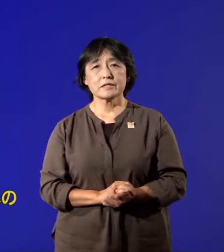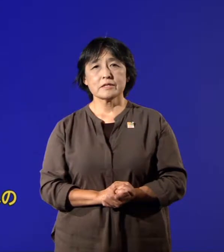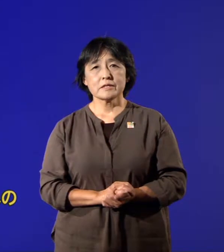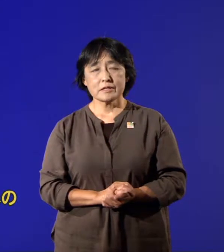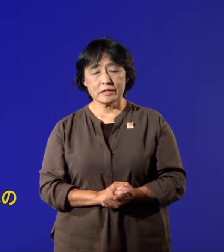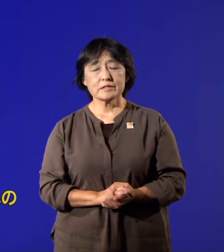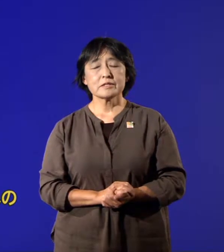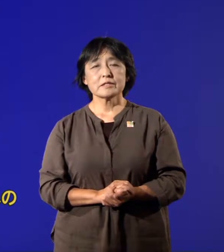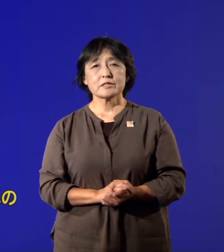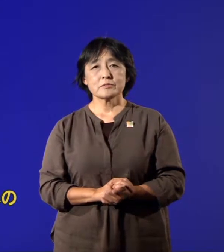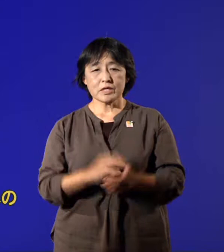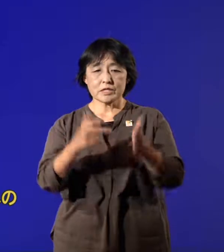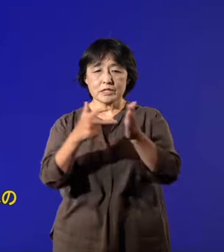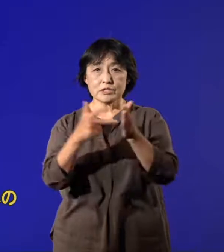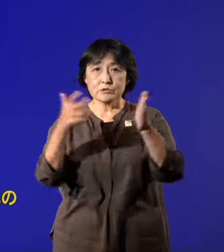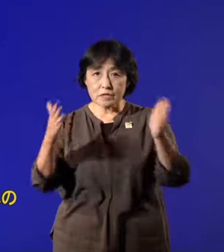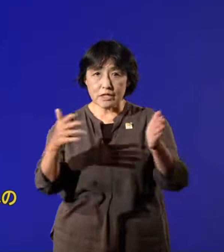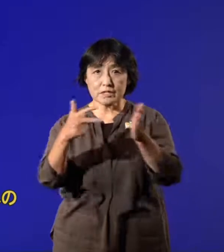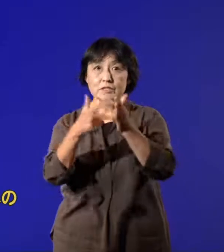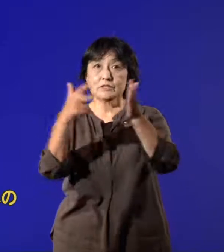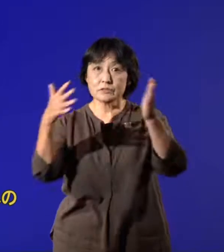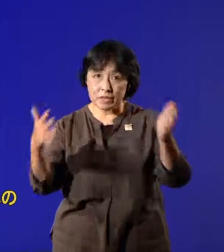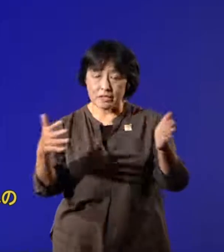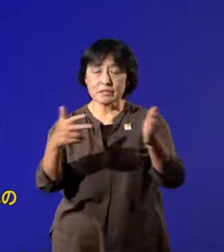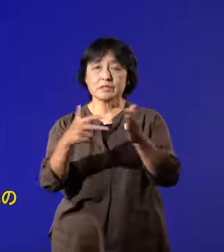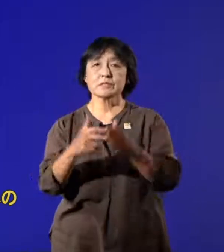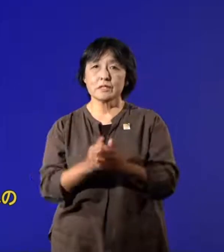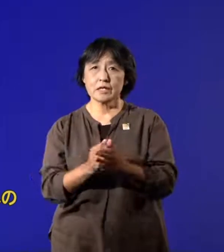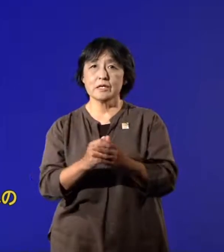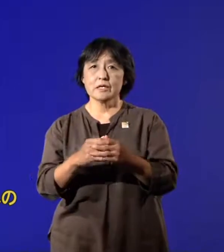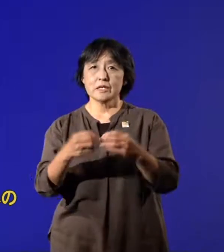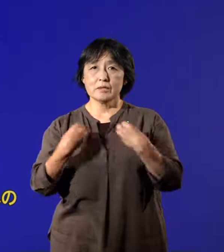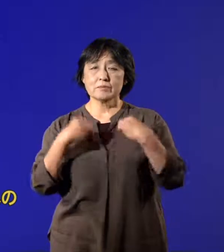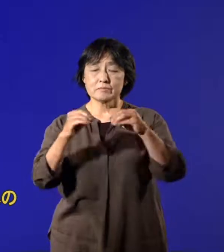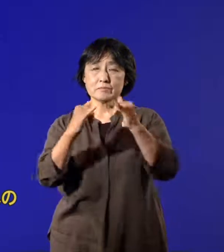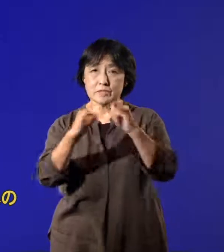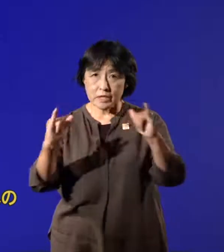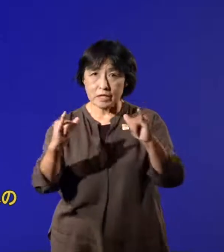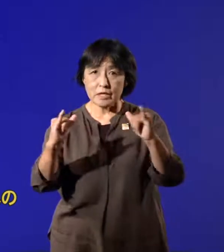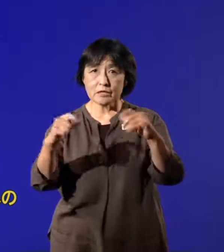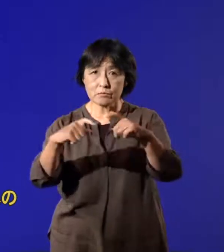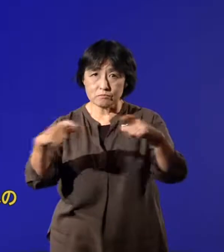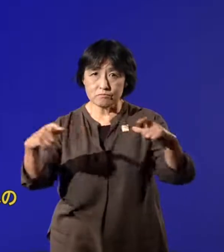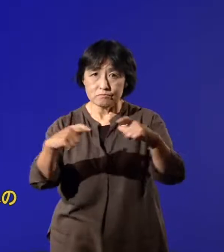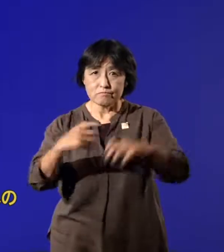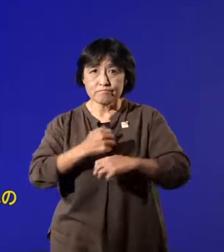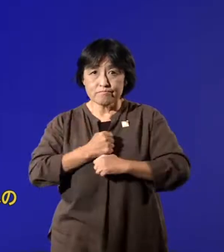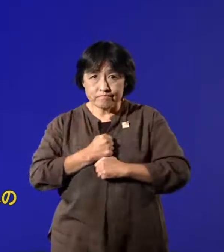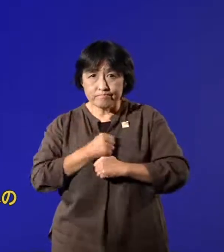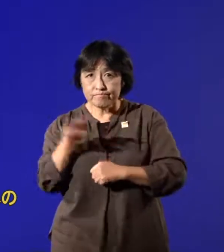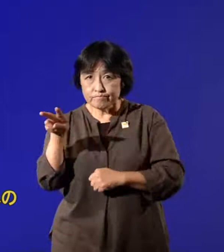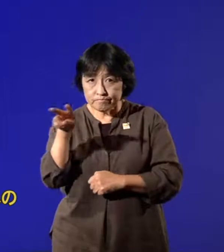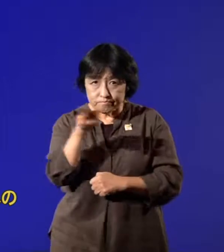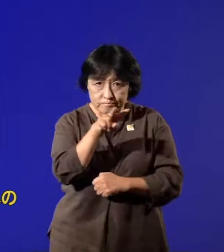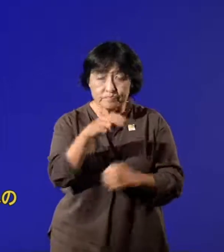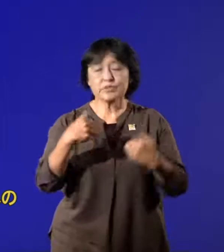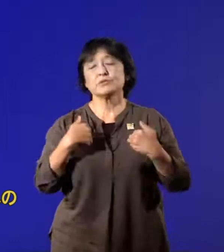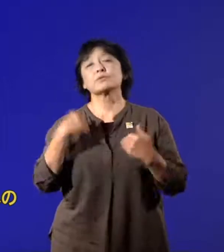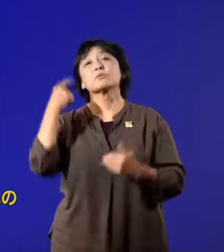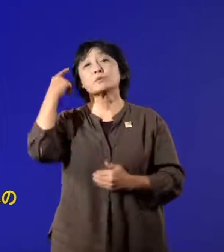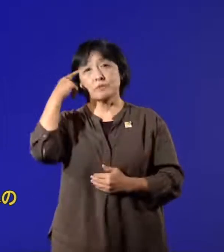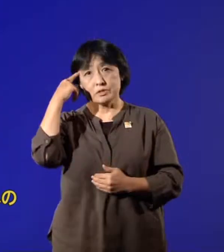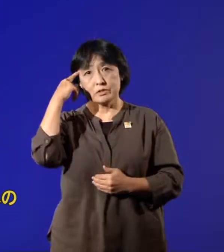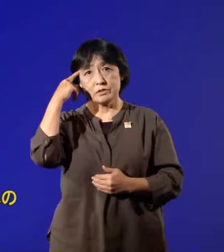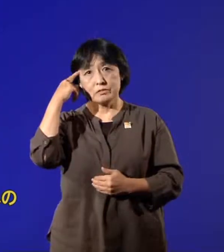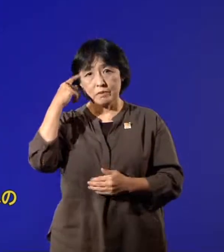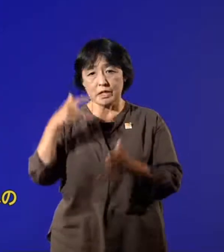ある程度こう1週間単位ごとにですね、増減というものを注視していかなければいけないというふうに思っております。ここ